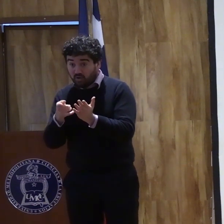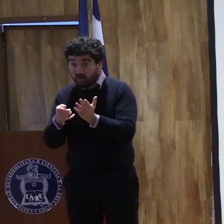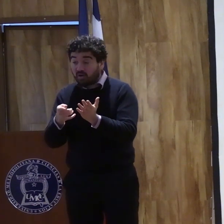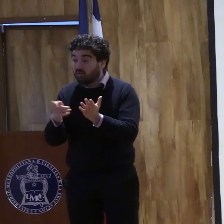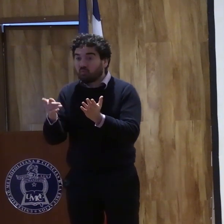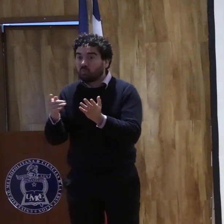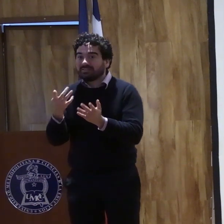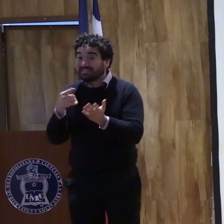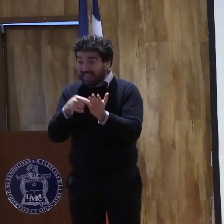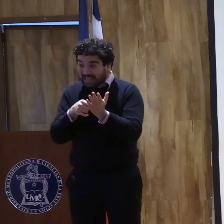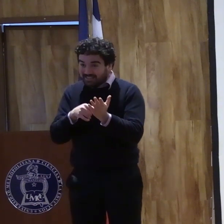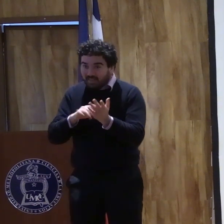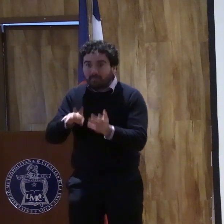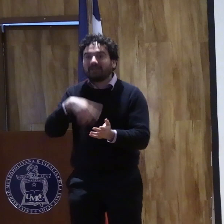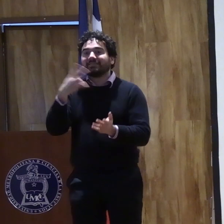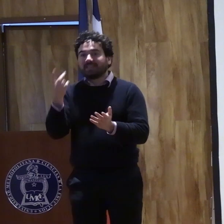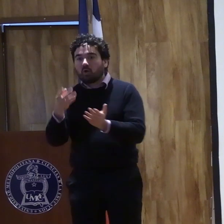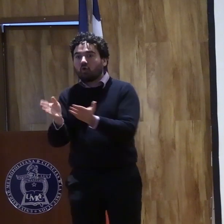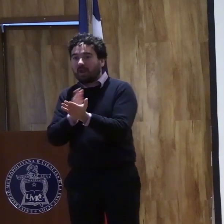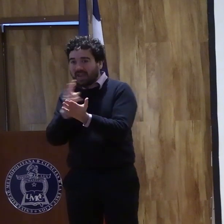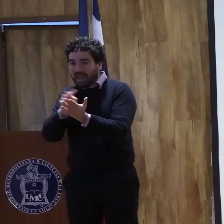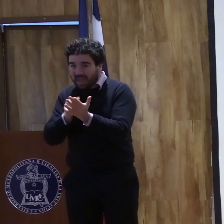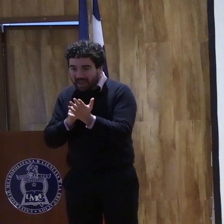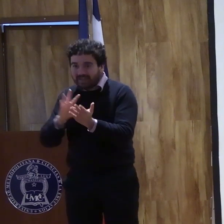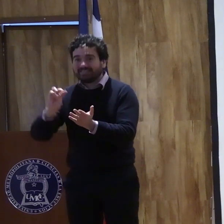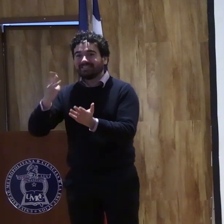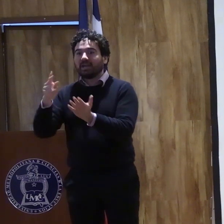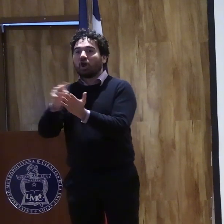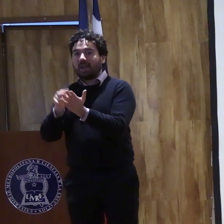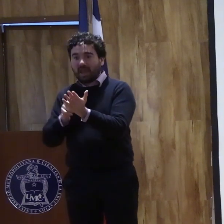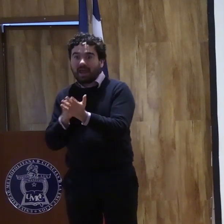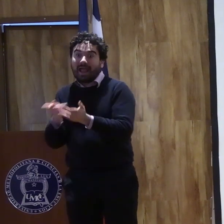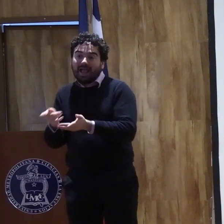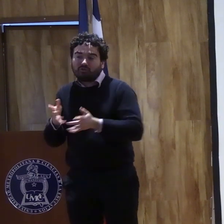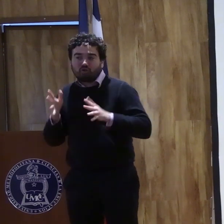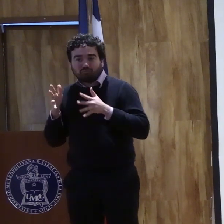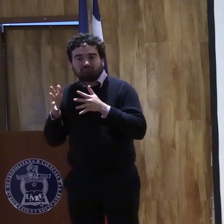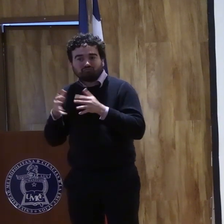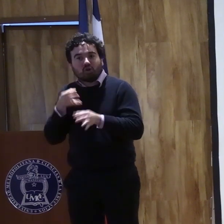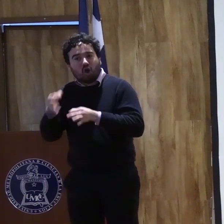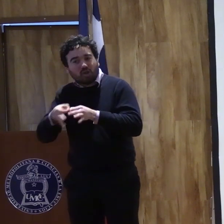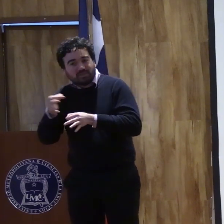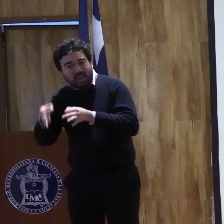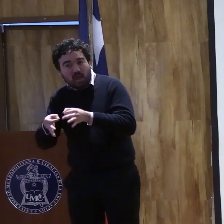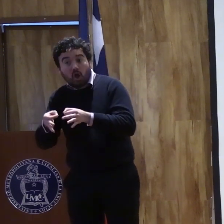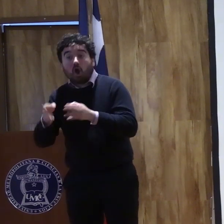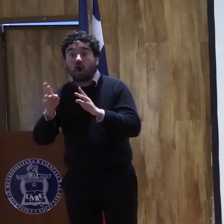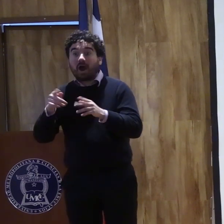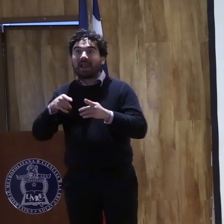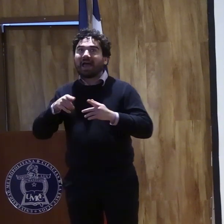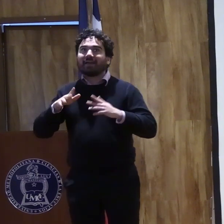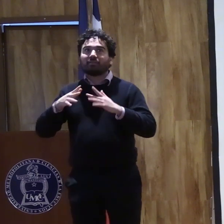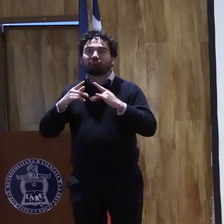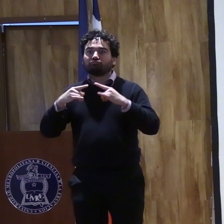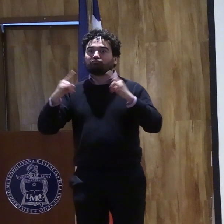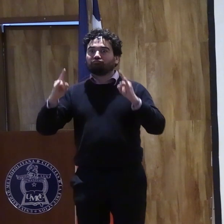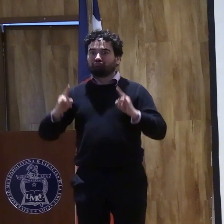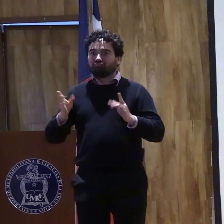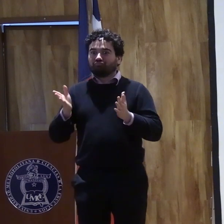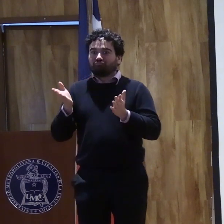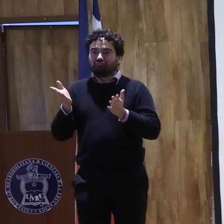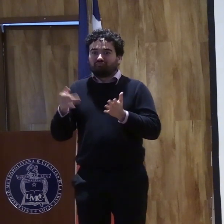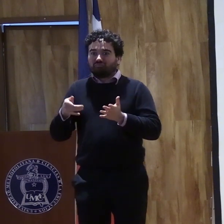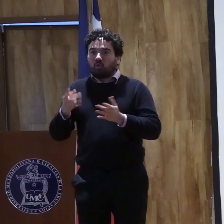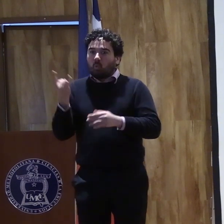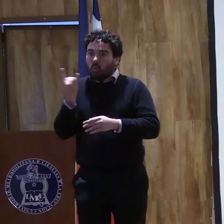que quieran, pero lean mucho. Así que bueno, ojalá, y en este templo, hablar de la educación me